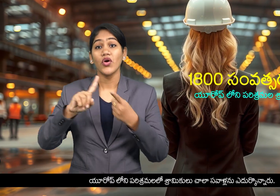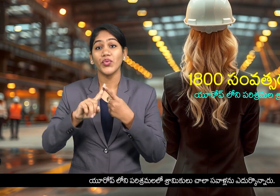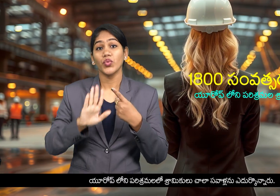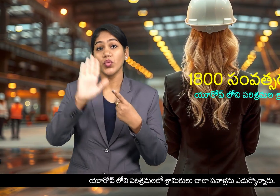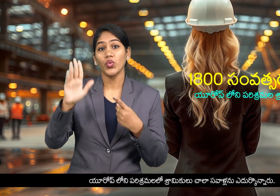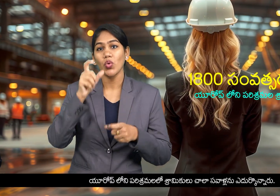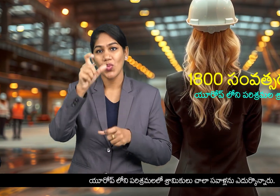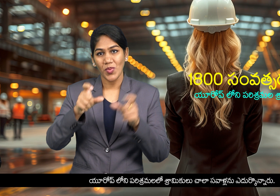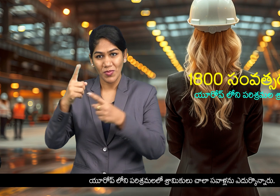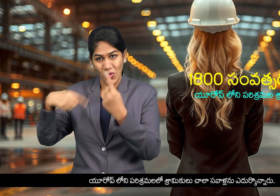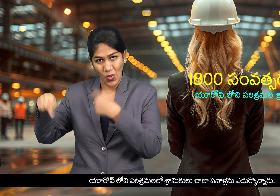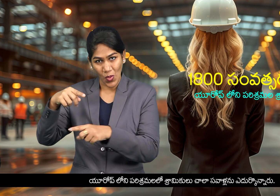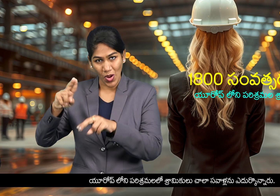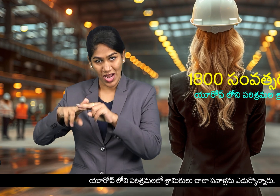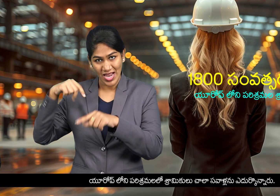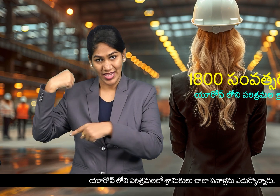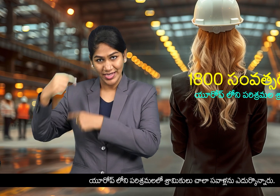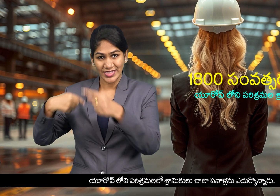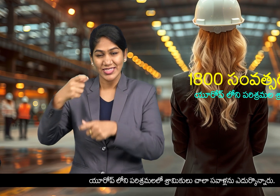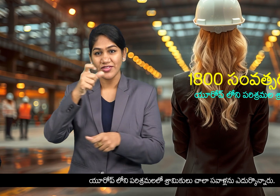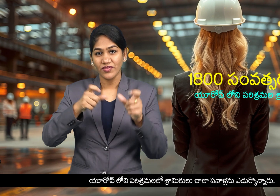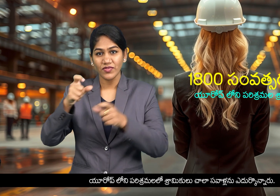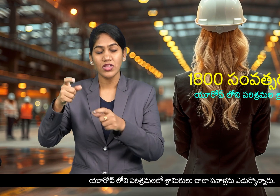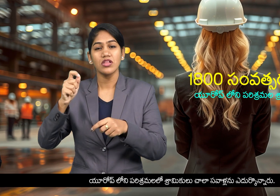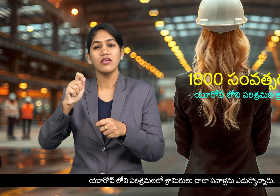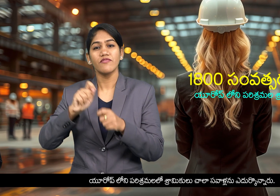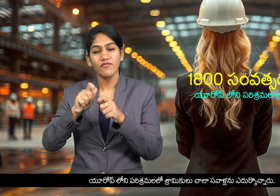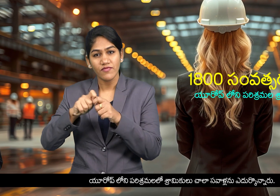యూరప్లోని పరిశ్రమలలో శ్రామికులు చాలా సవాళ్లను ఎదుర్కొన్నారు.